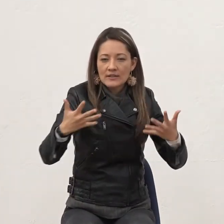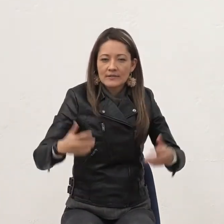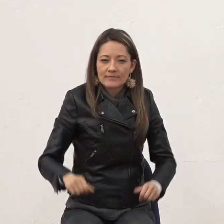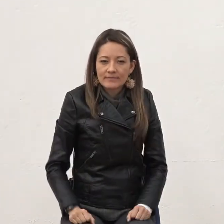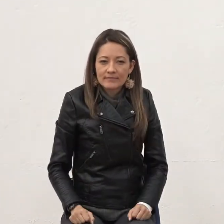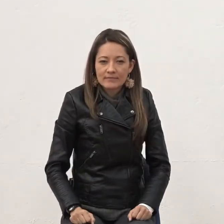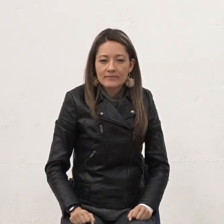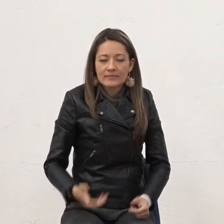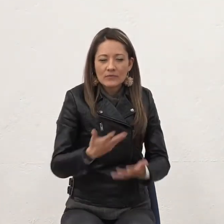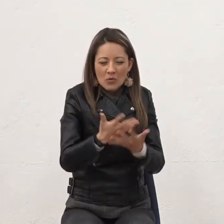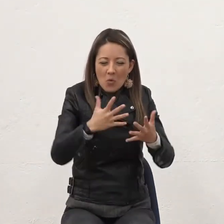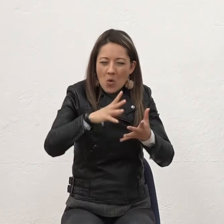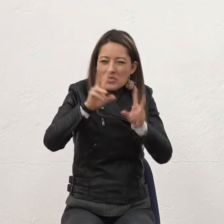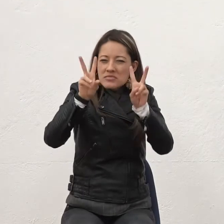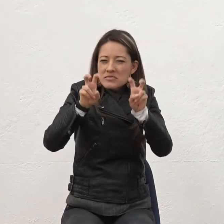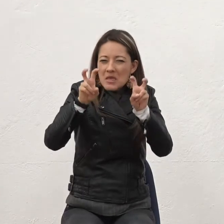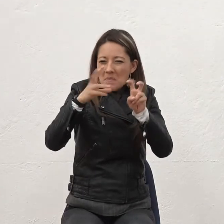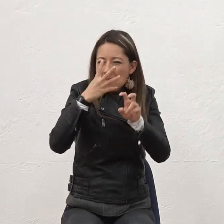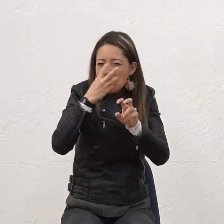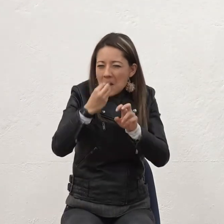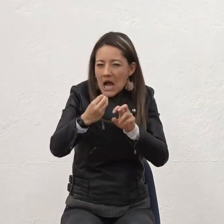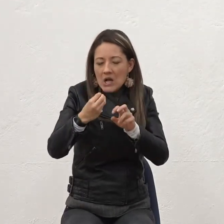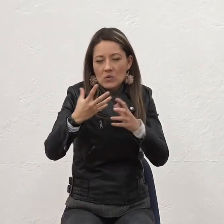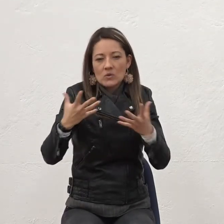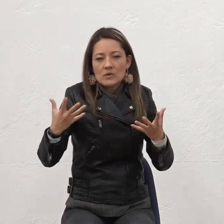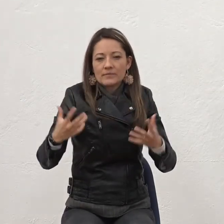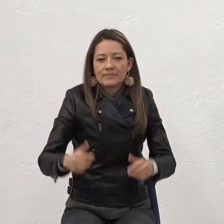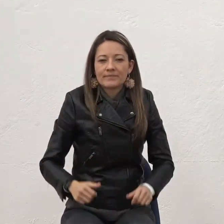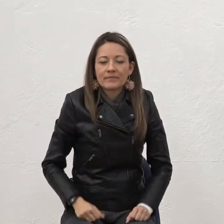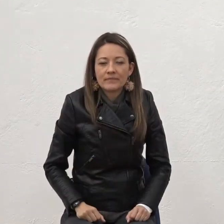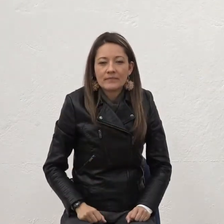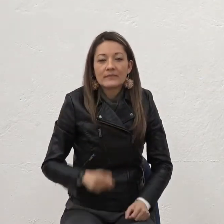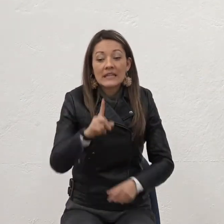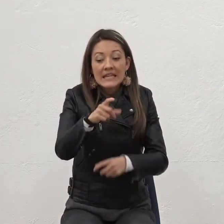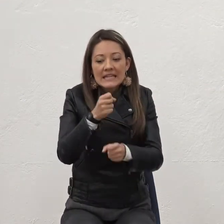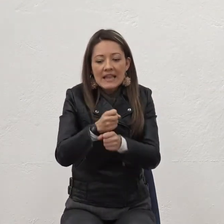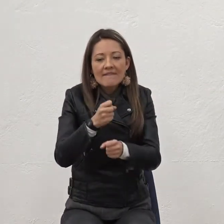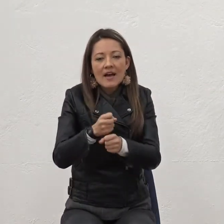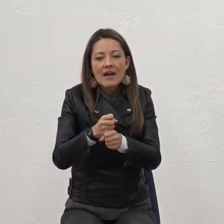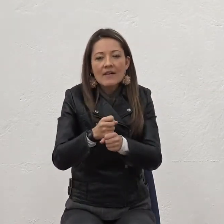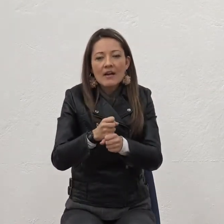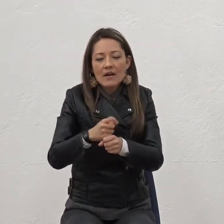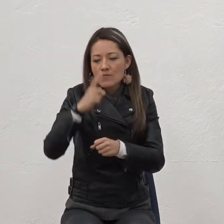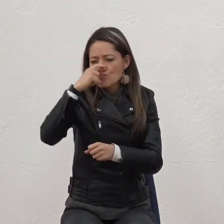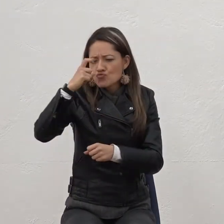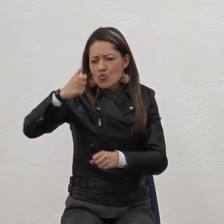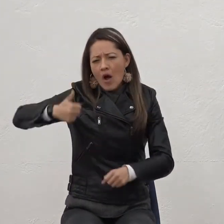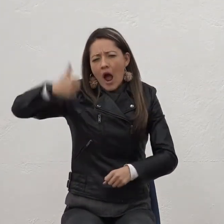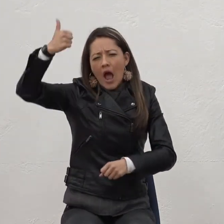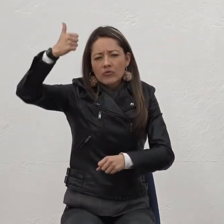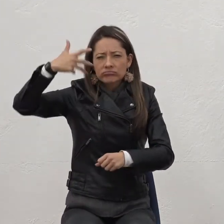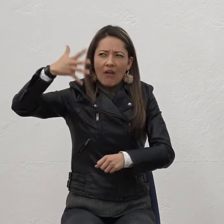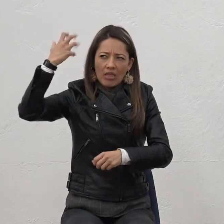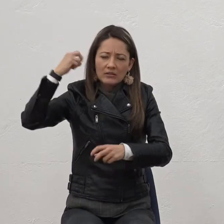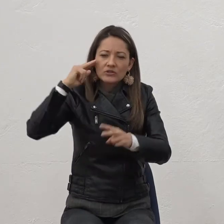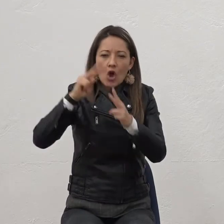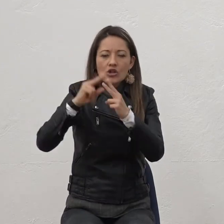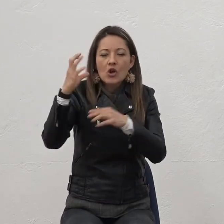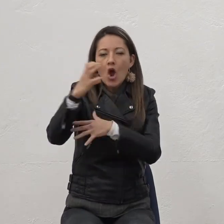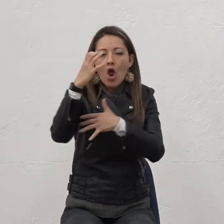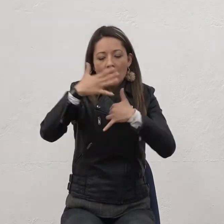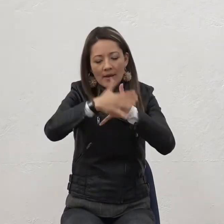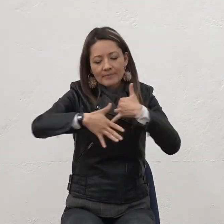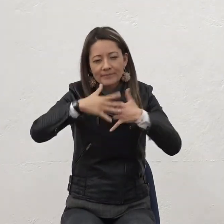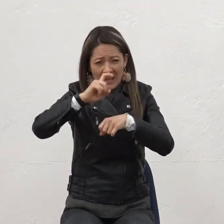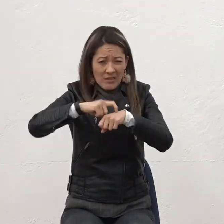se movía mucho en el mal y trabajaba para uno de los brujos conocidos en Colombia,